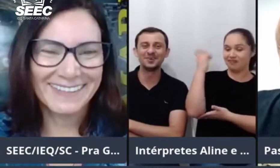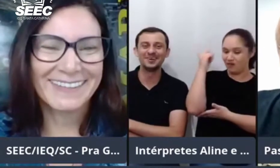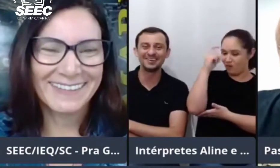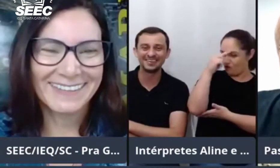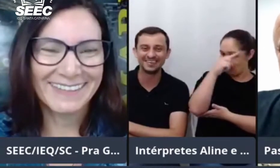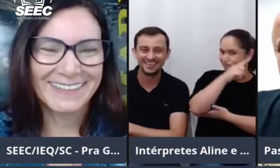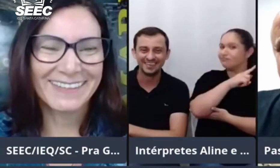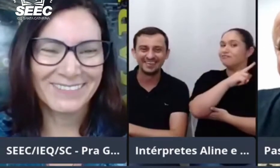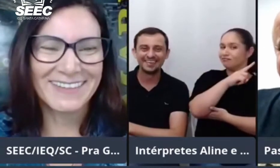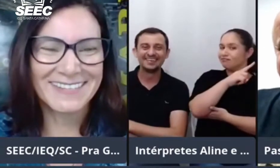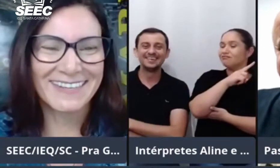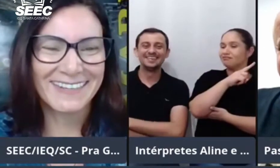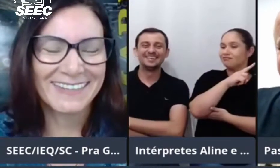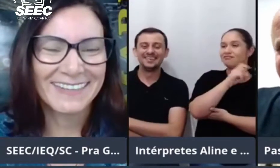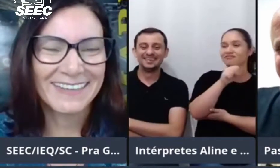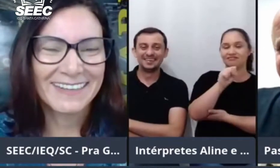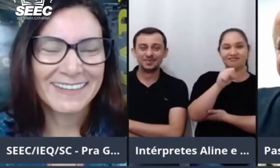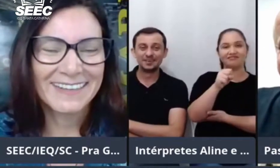prova de fogo.